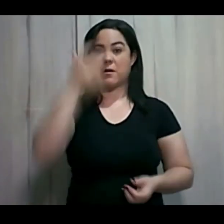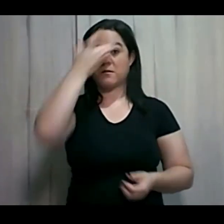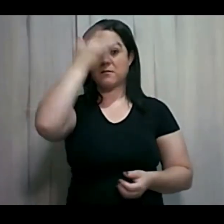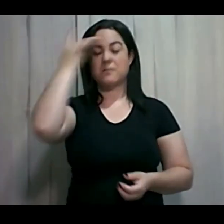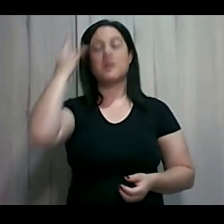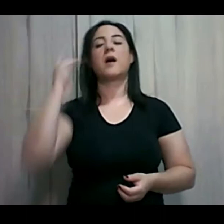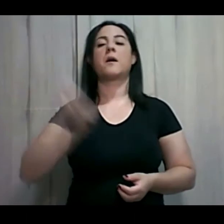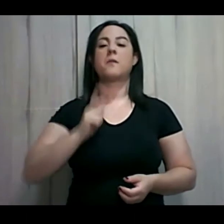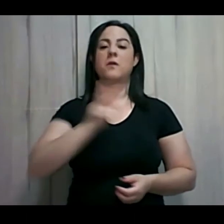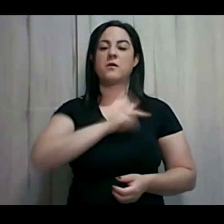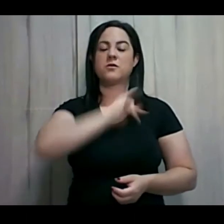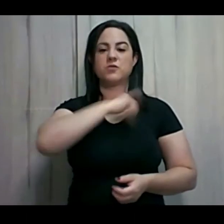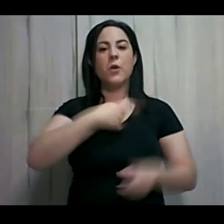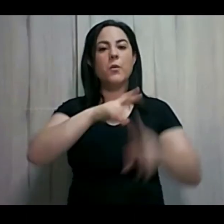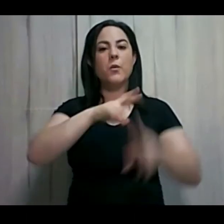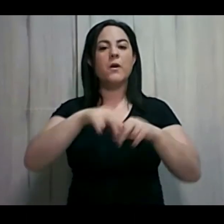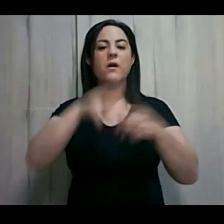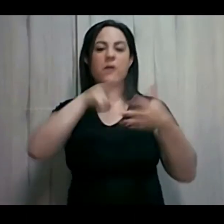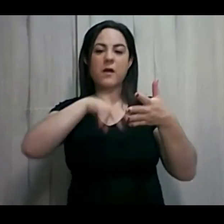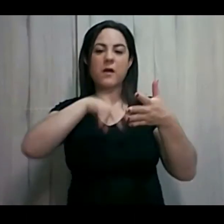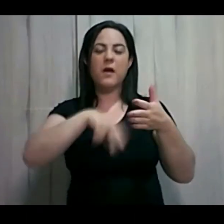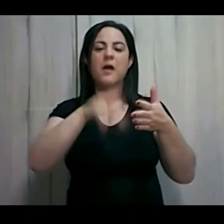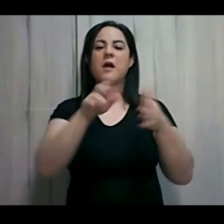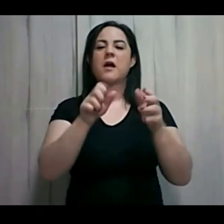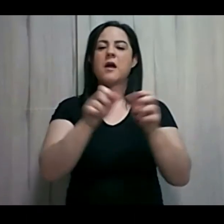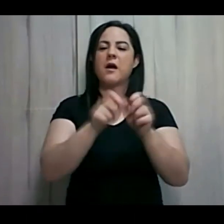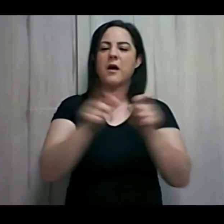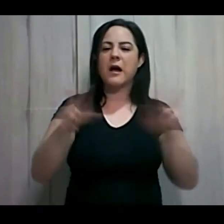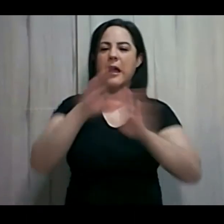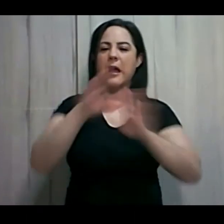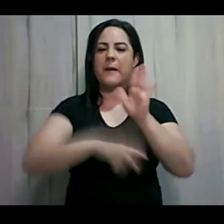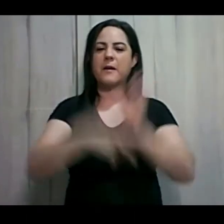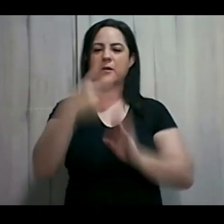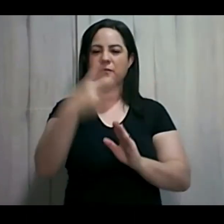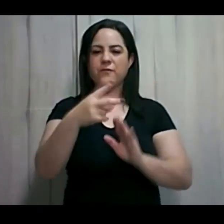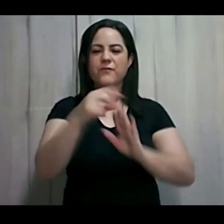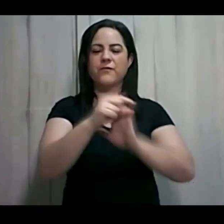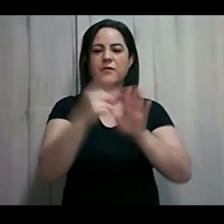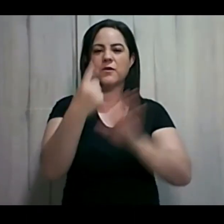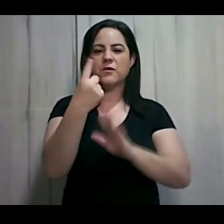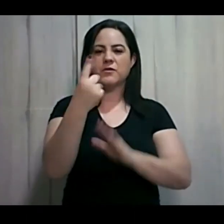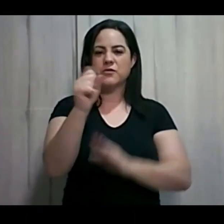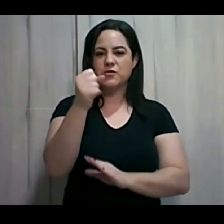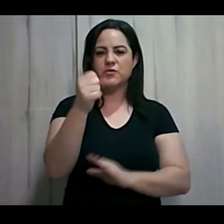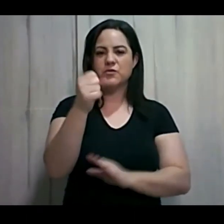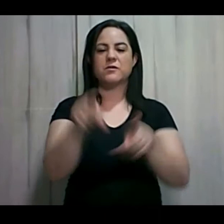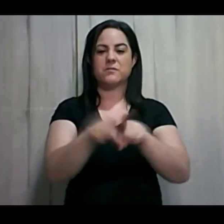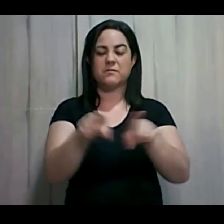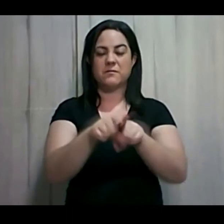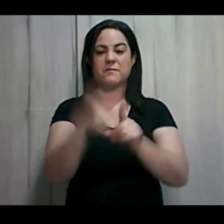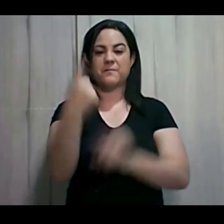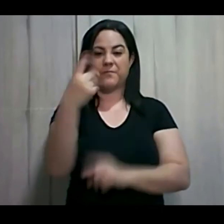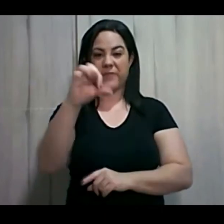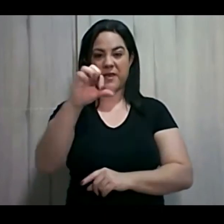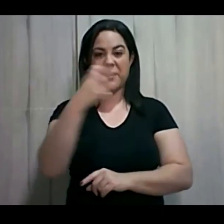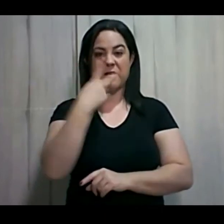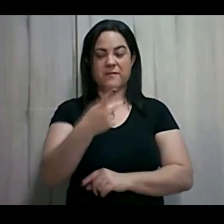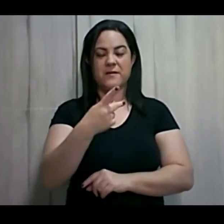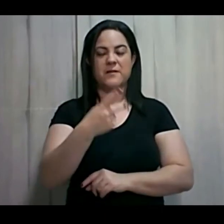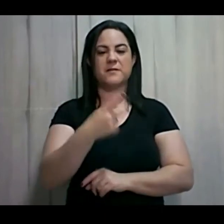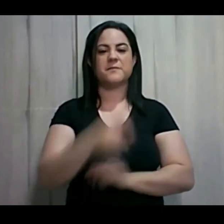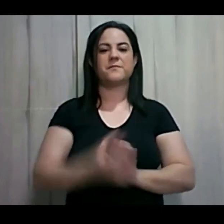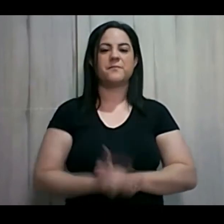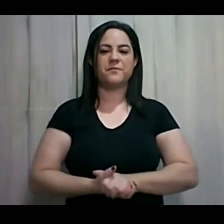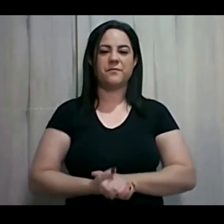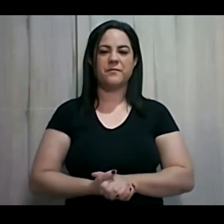Apocalipse, capítulo 2, versículo 18 e 19. Diz assim: Ao